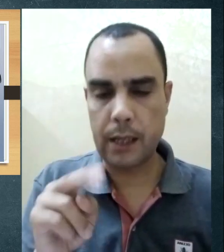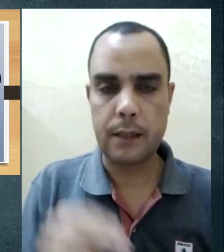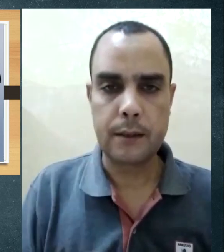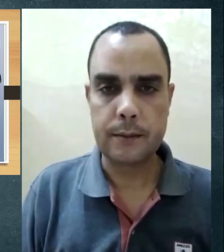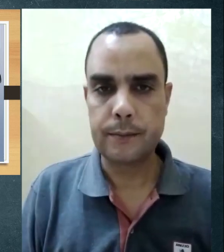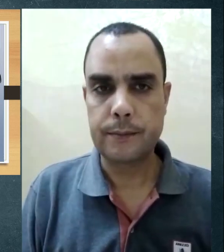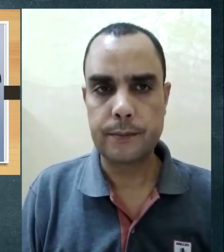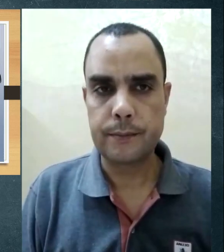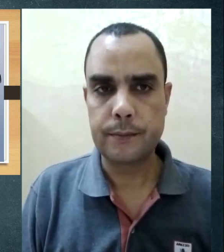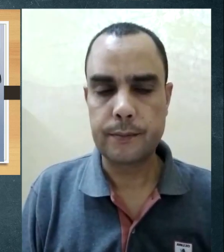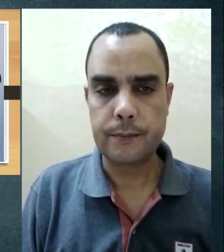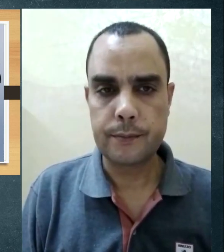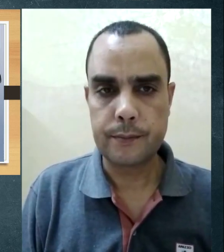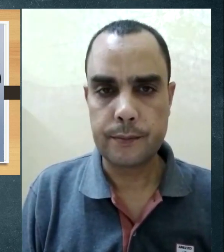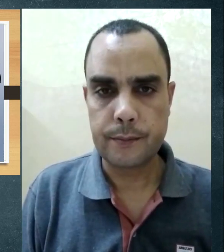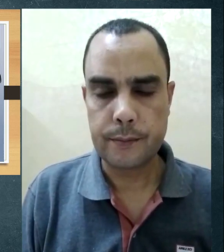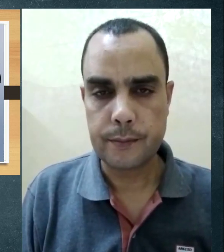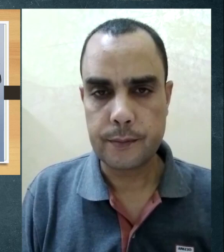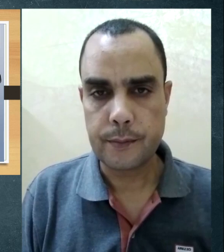السؤال